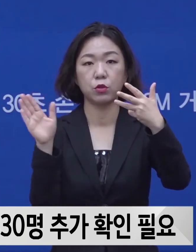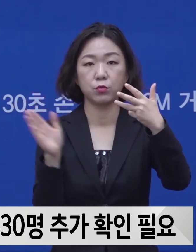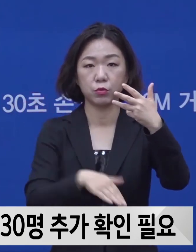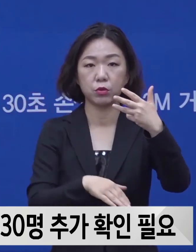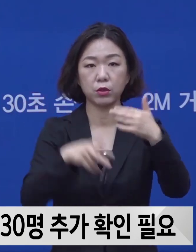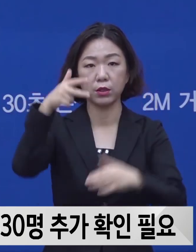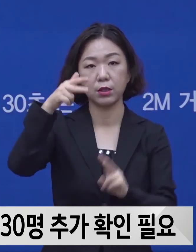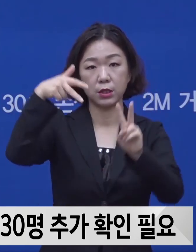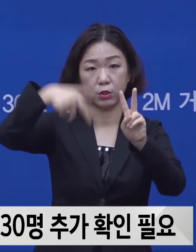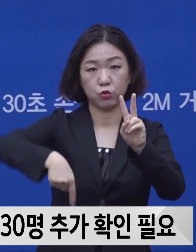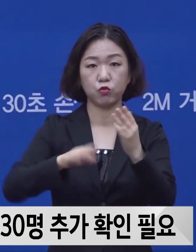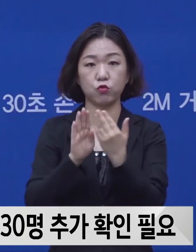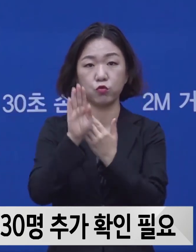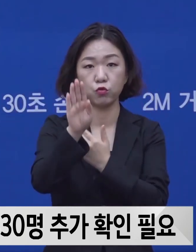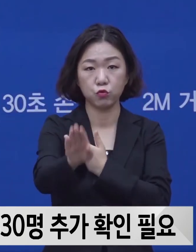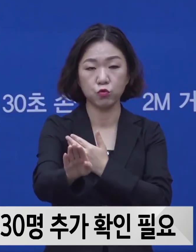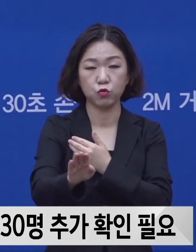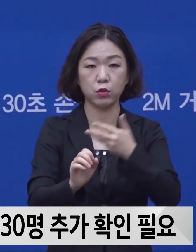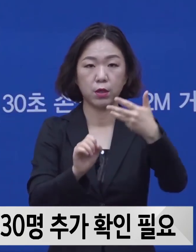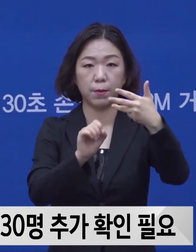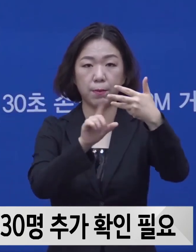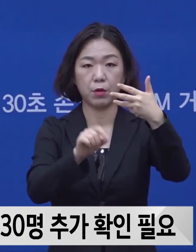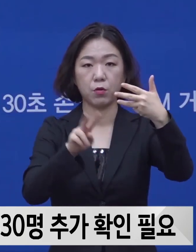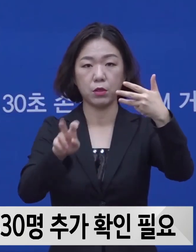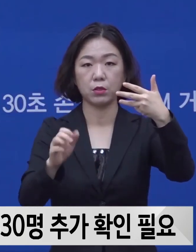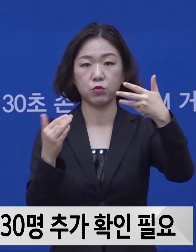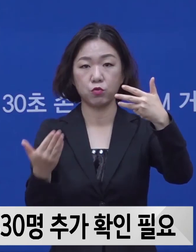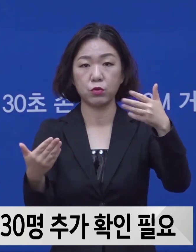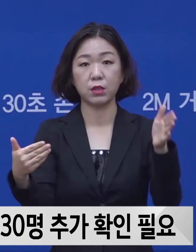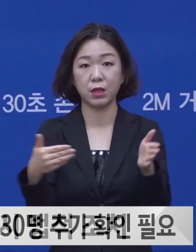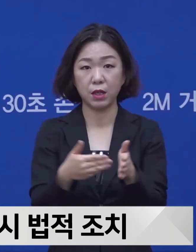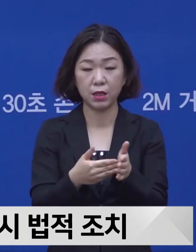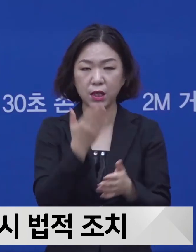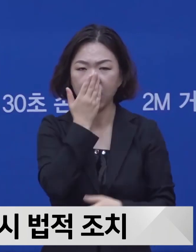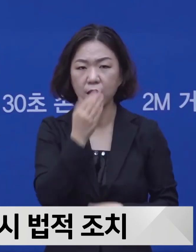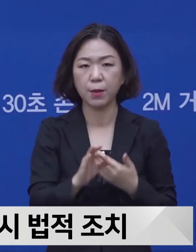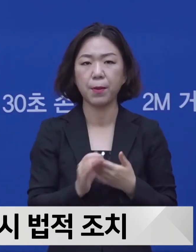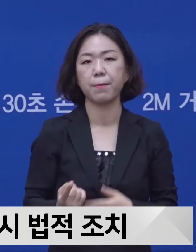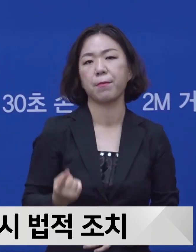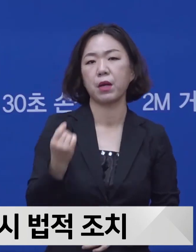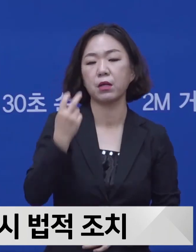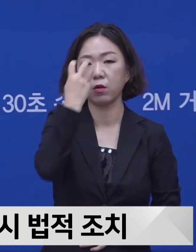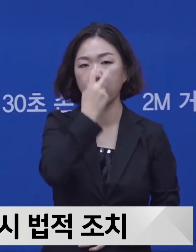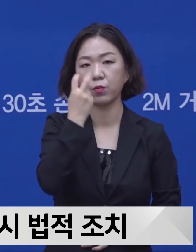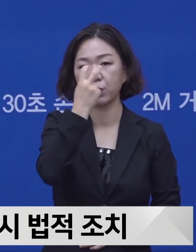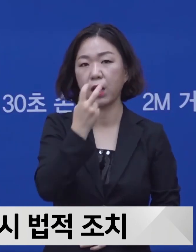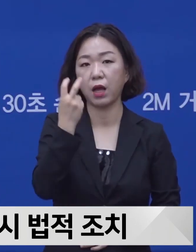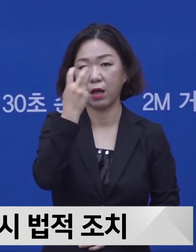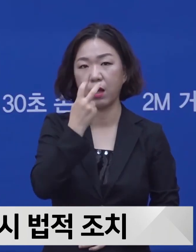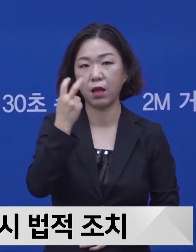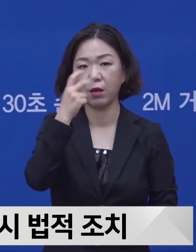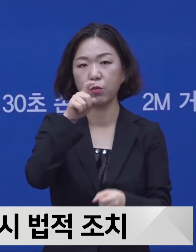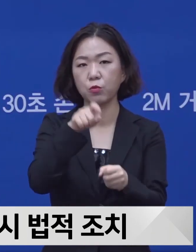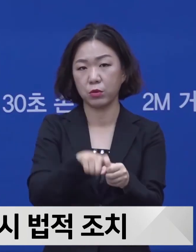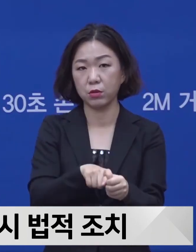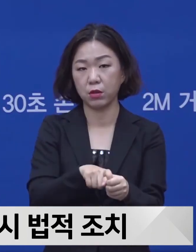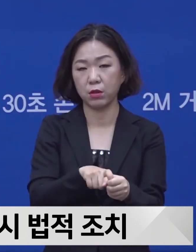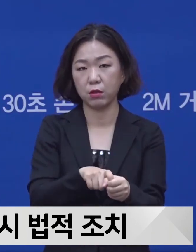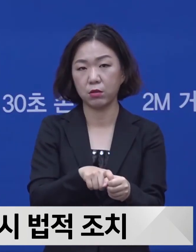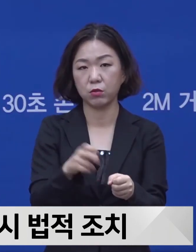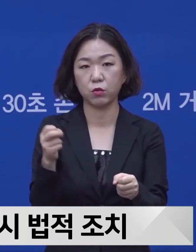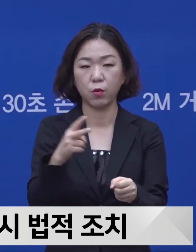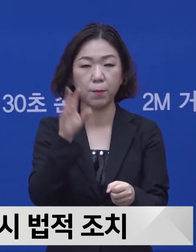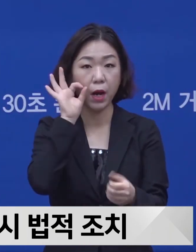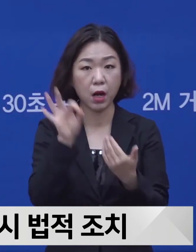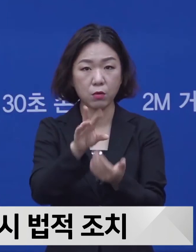2주가 경과되는 8월 29일까지 최대한 진단 검사를 받도록 하는 데 주력하고 문제가